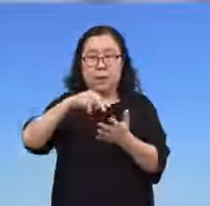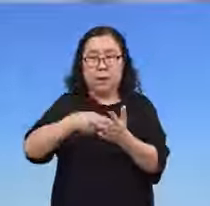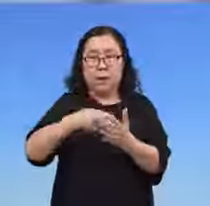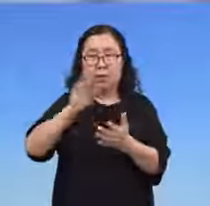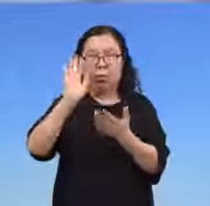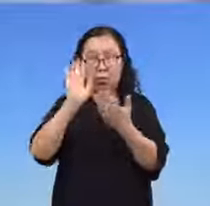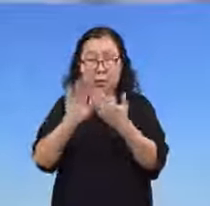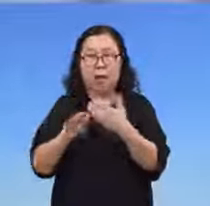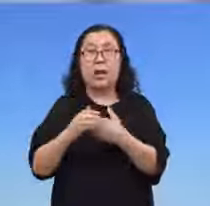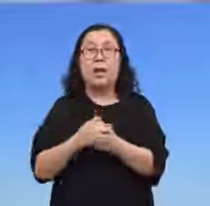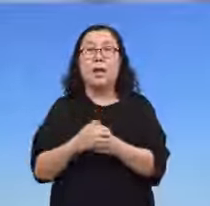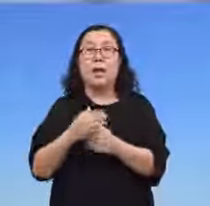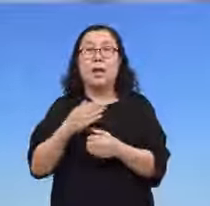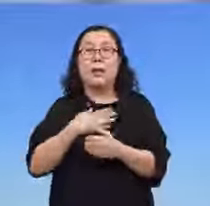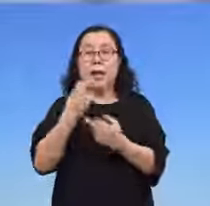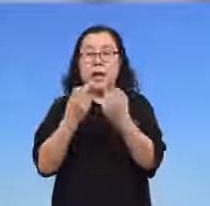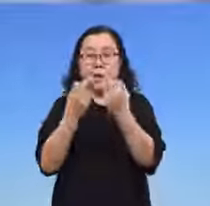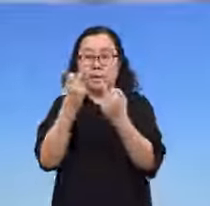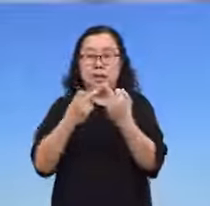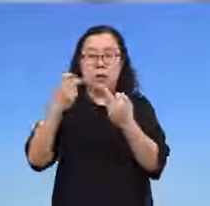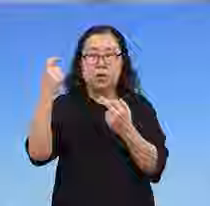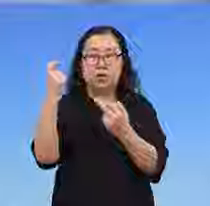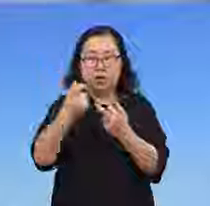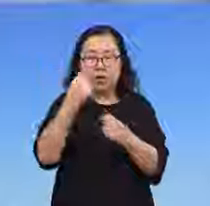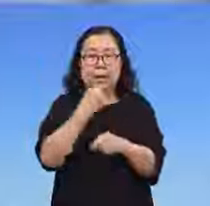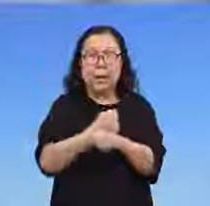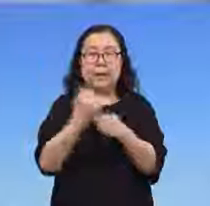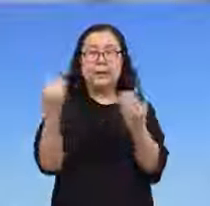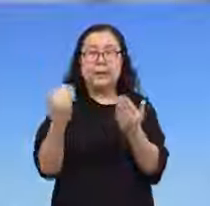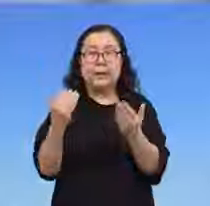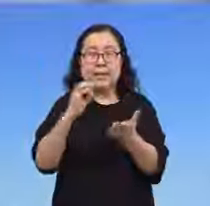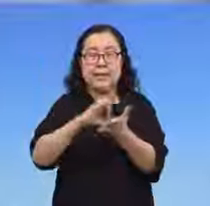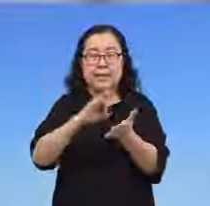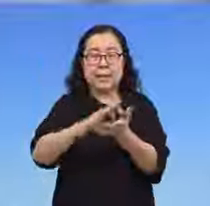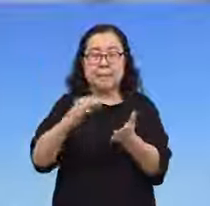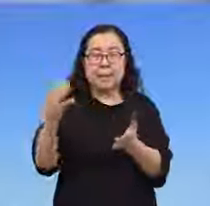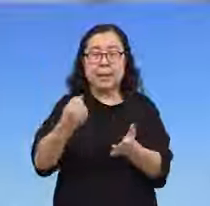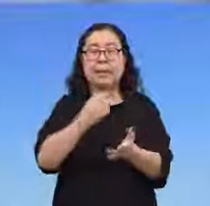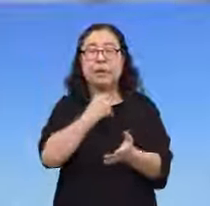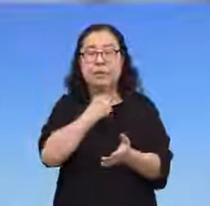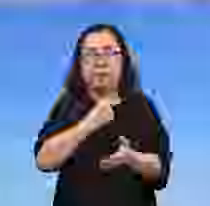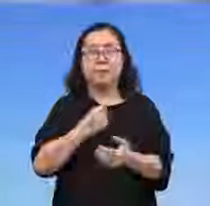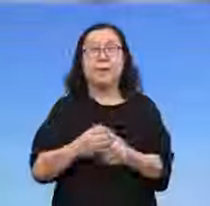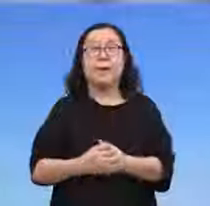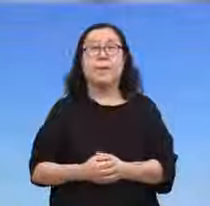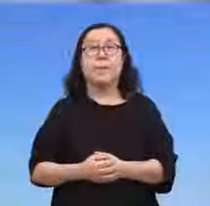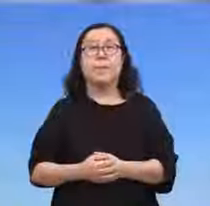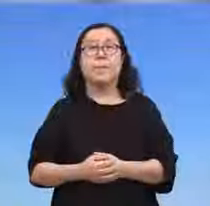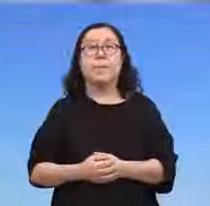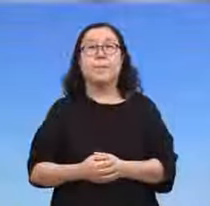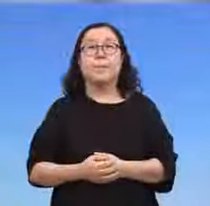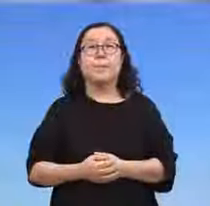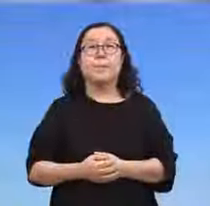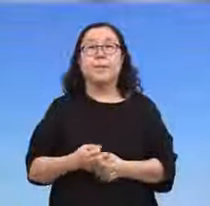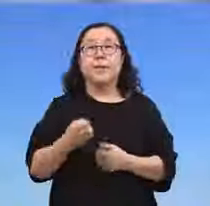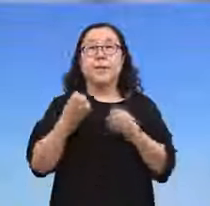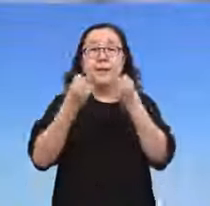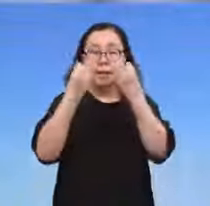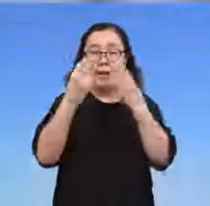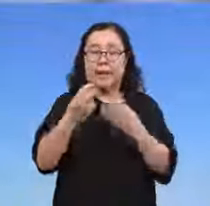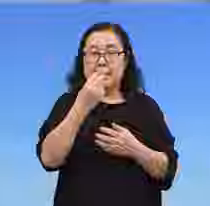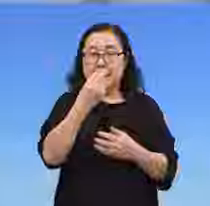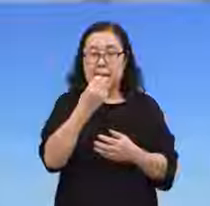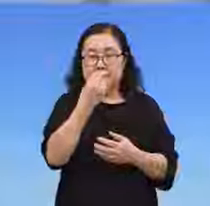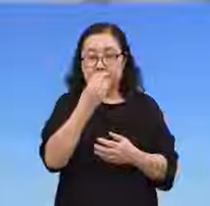후에 나의 형제를 굳게 하는 일에 쓰임받기를 원합니다. 다음